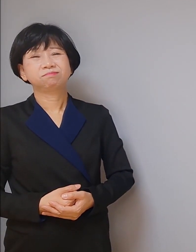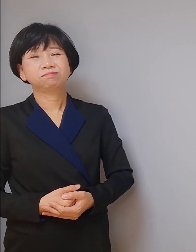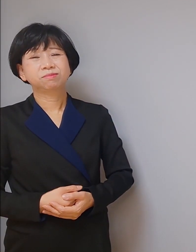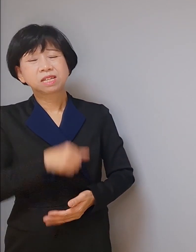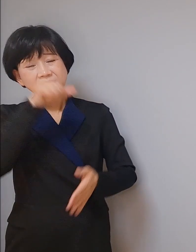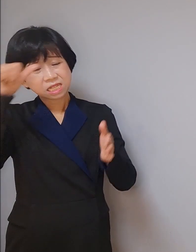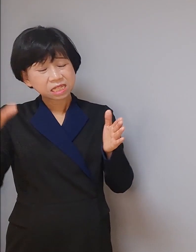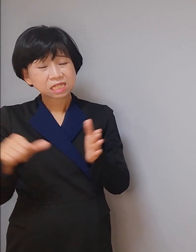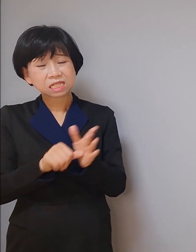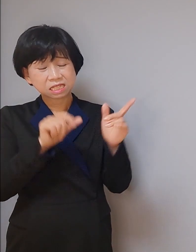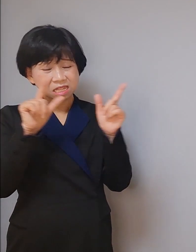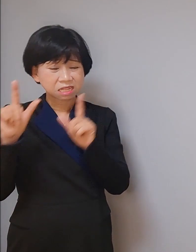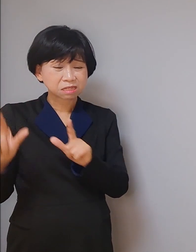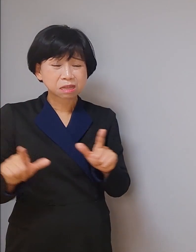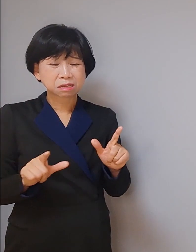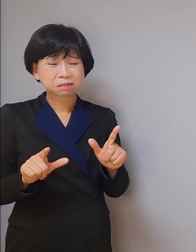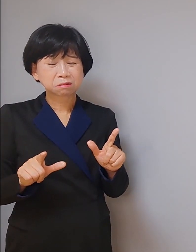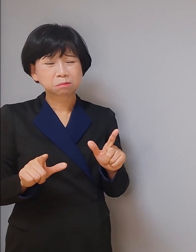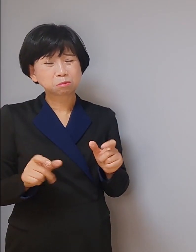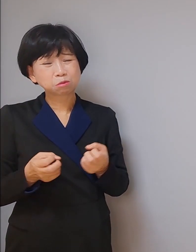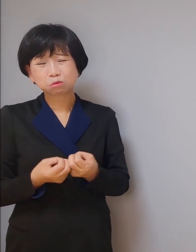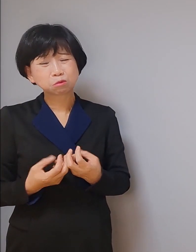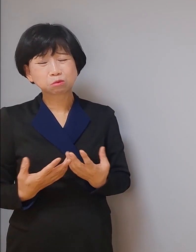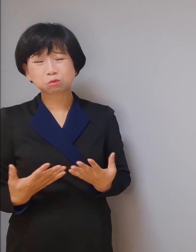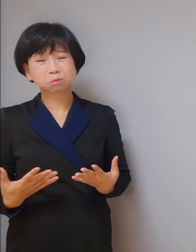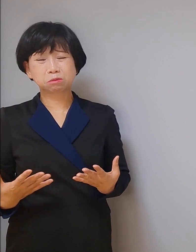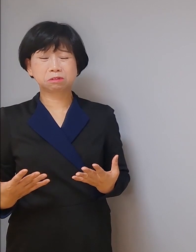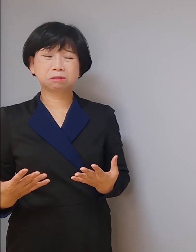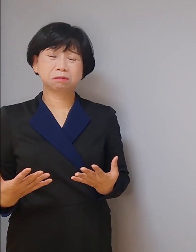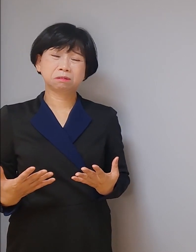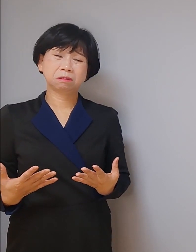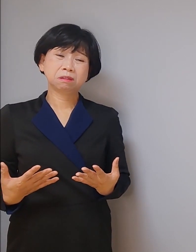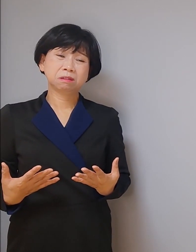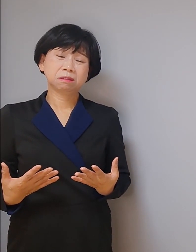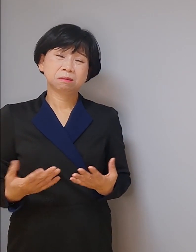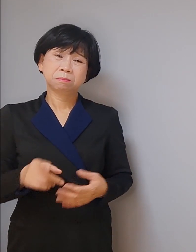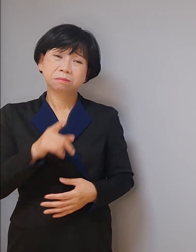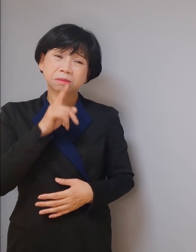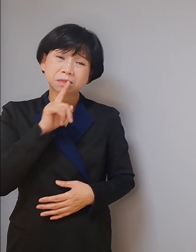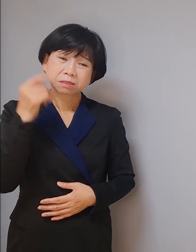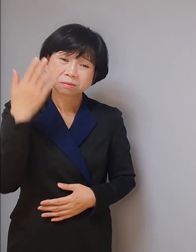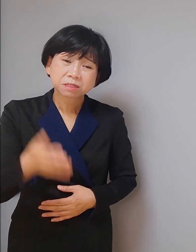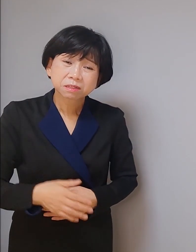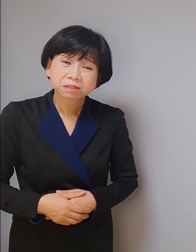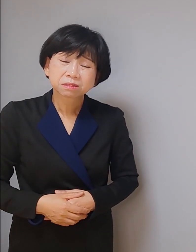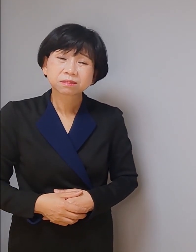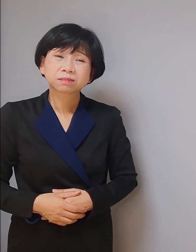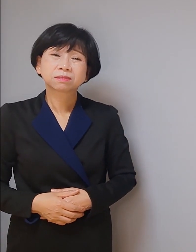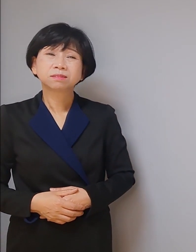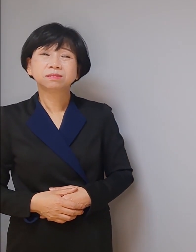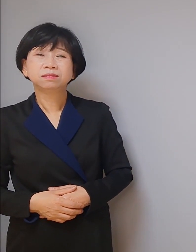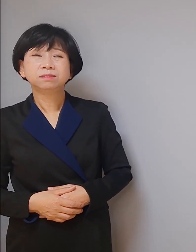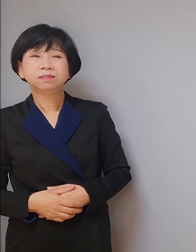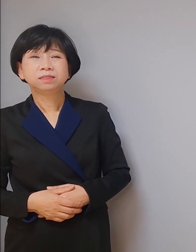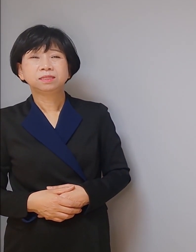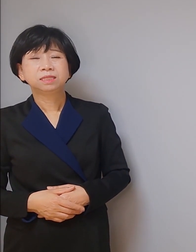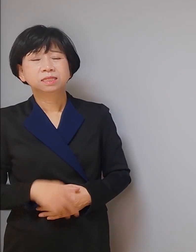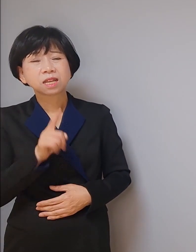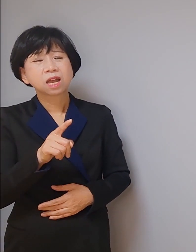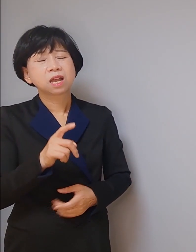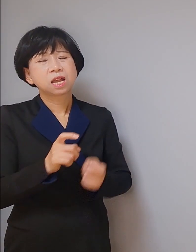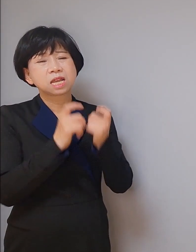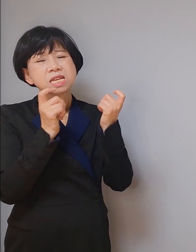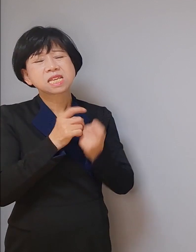인생 살다 보면 그럴 수밖에 없지요. 혹시 이렇게 이야기하고 계십니까? 여러분, 이건